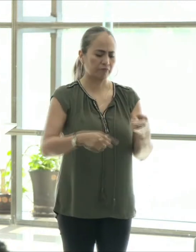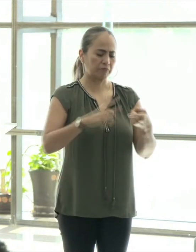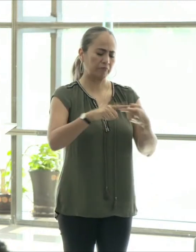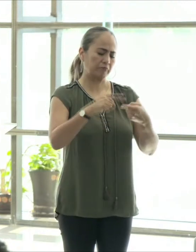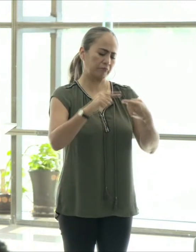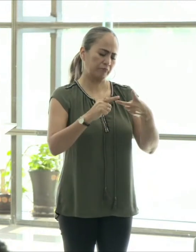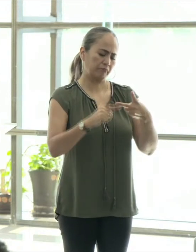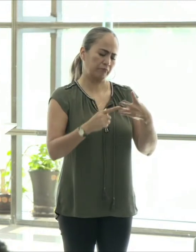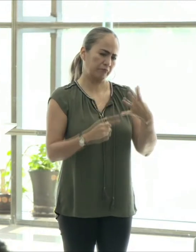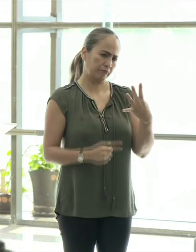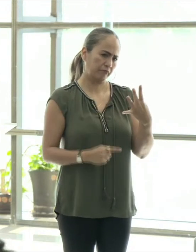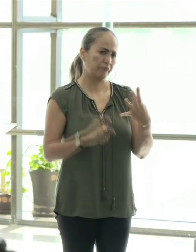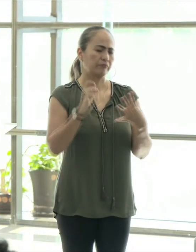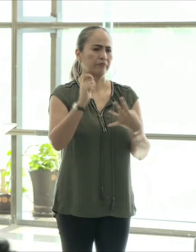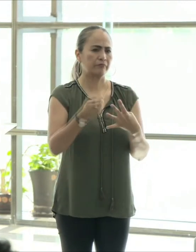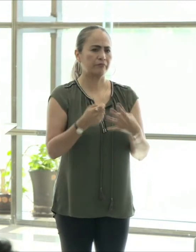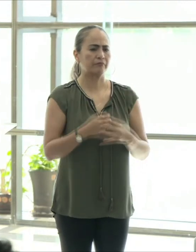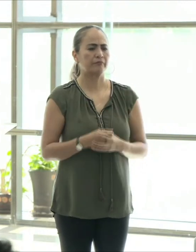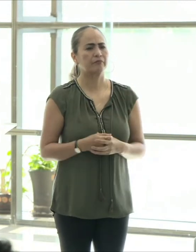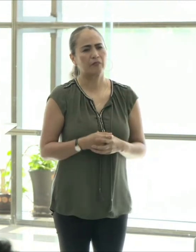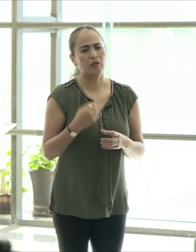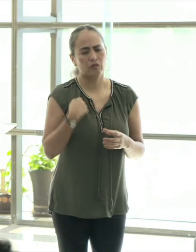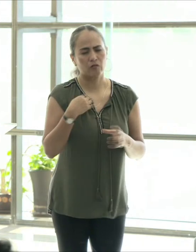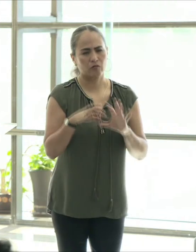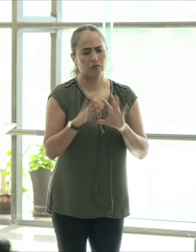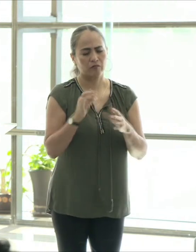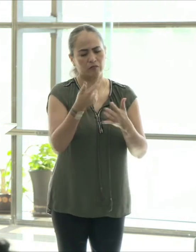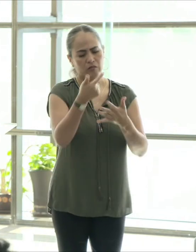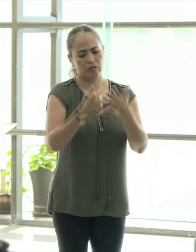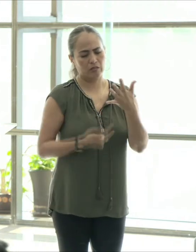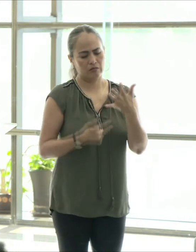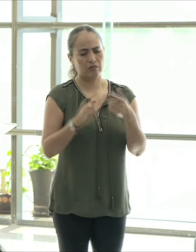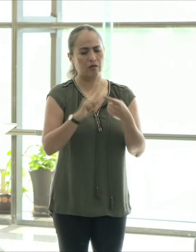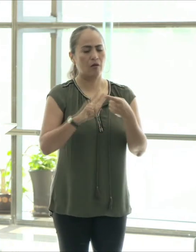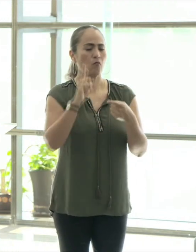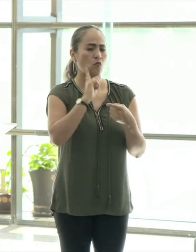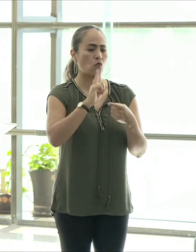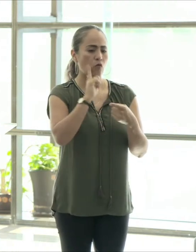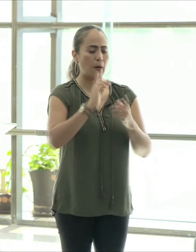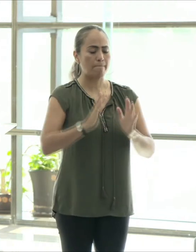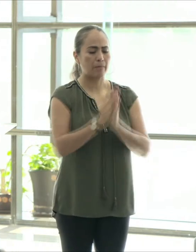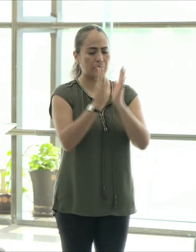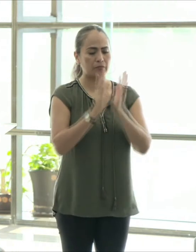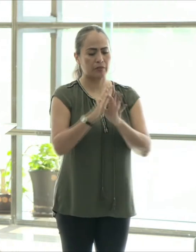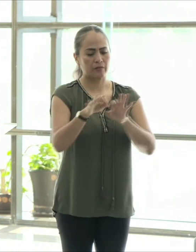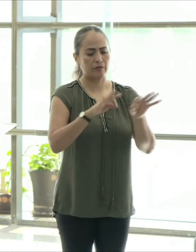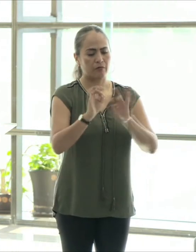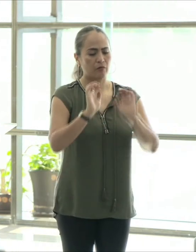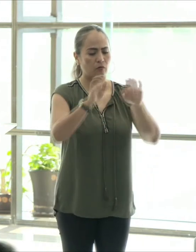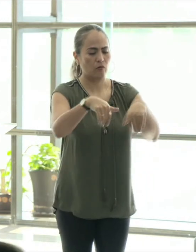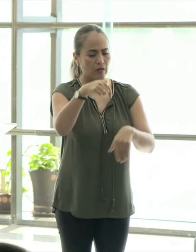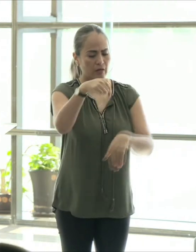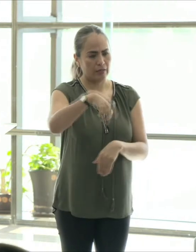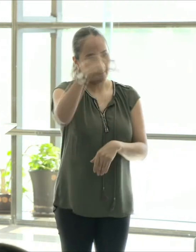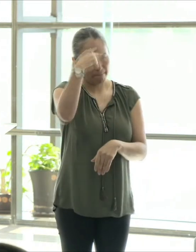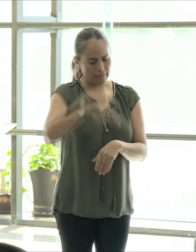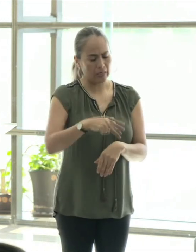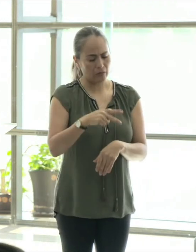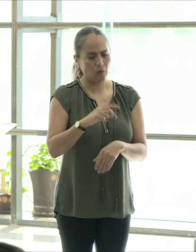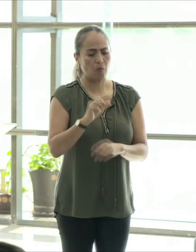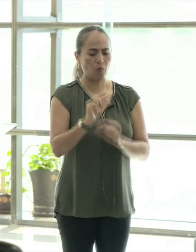es que los quiero enlistar un poco la participación de las mujeres en el mercado laboral en México ha aumentado